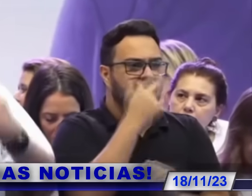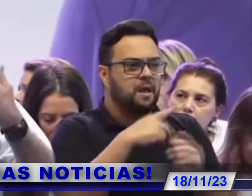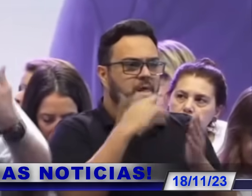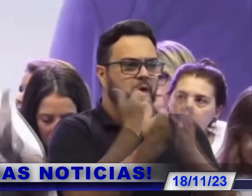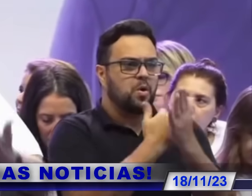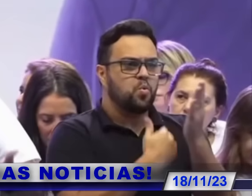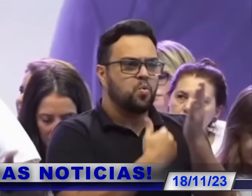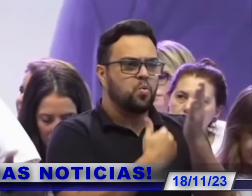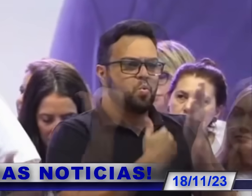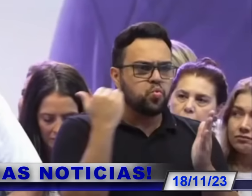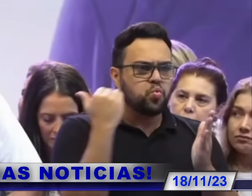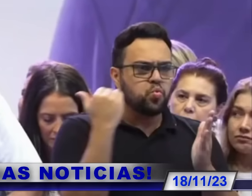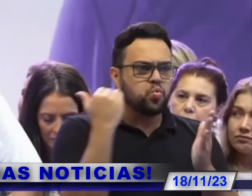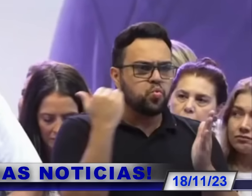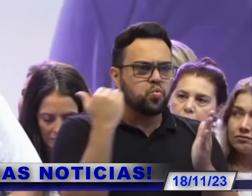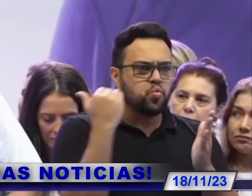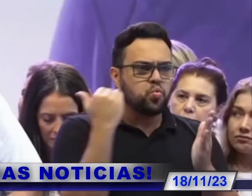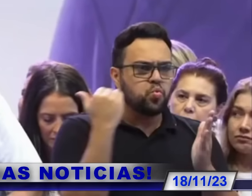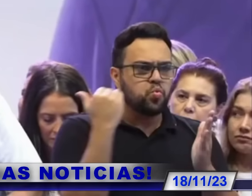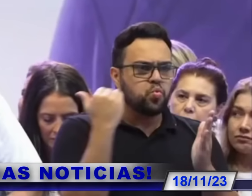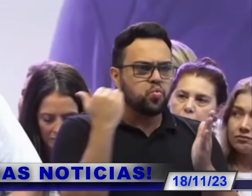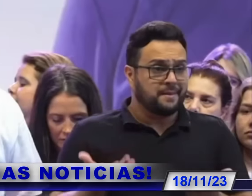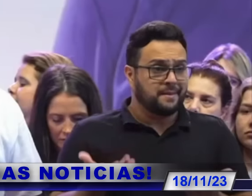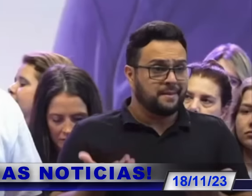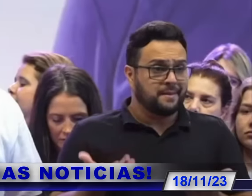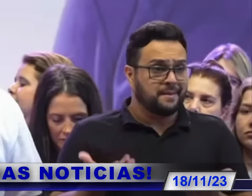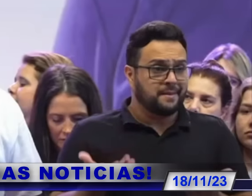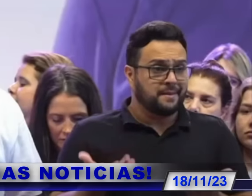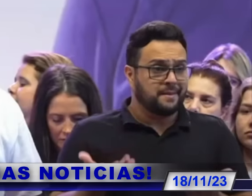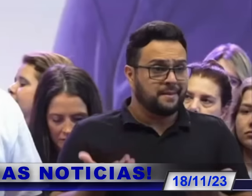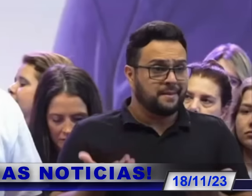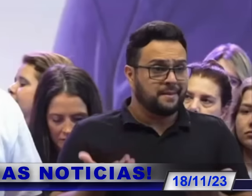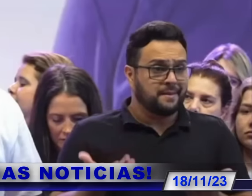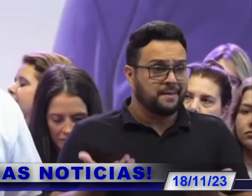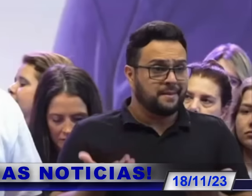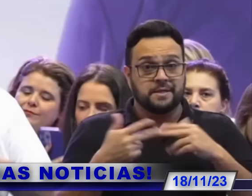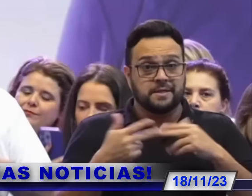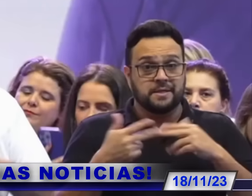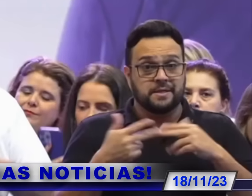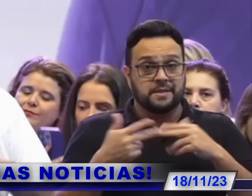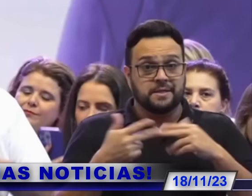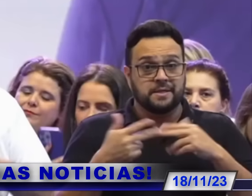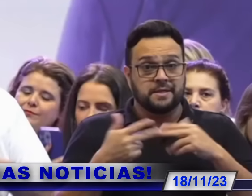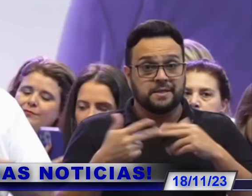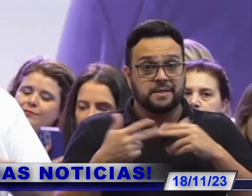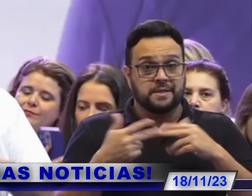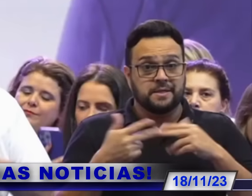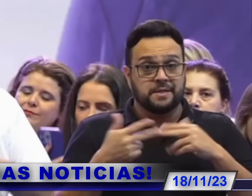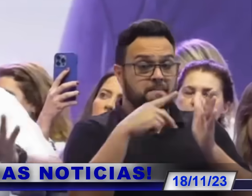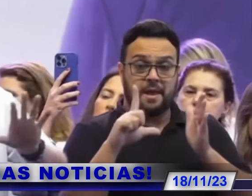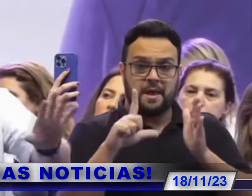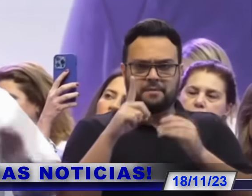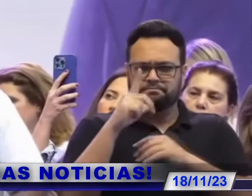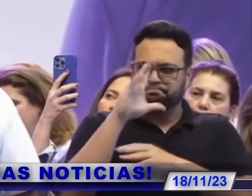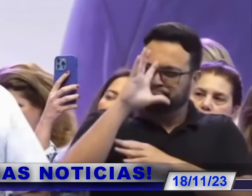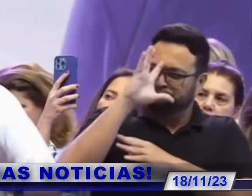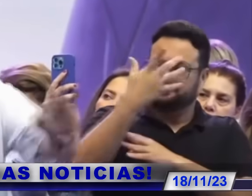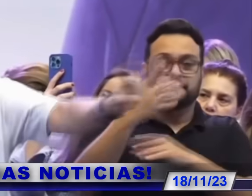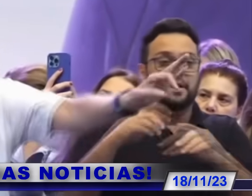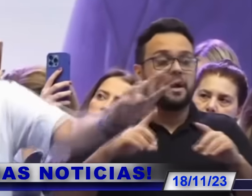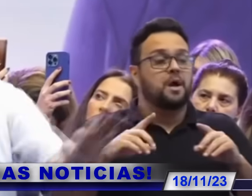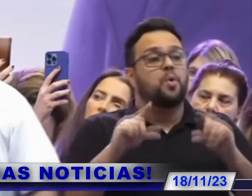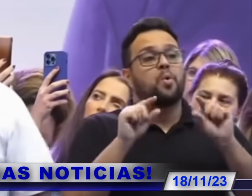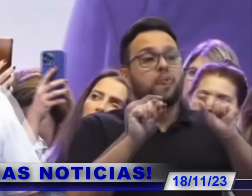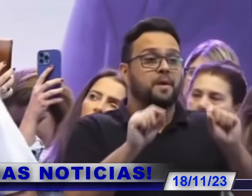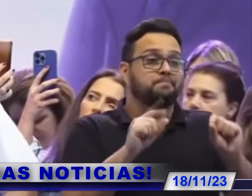isso, também por isso, desde o primeiro momento, o nosso partido assumiu uma posição que pese uma minoria